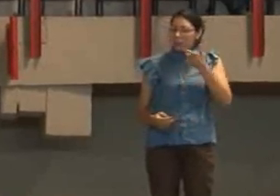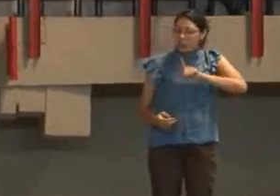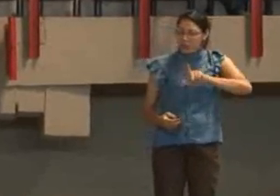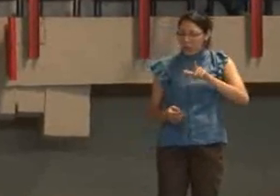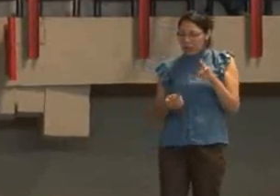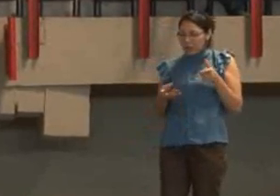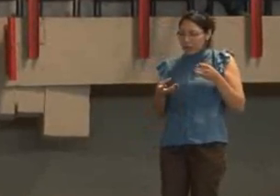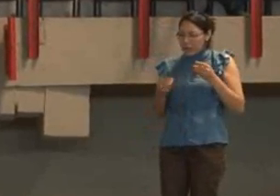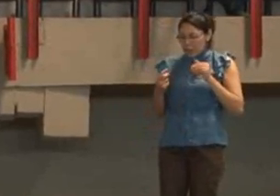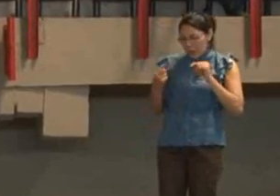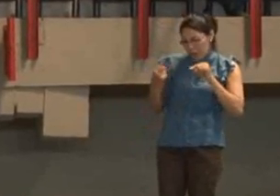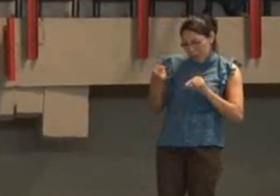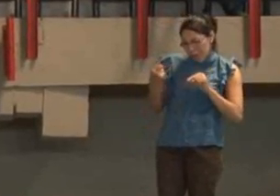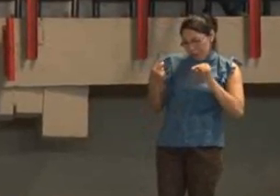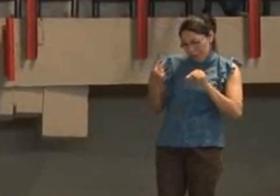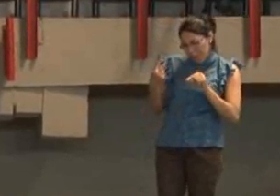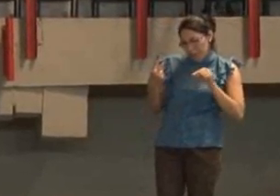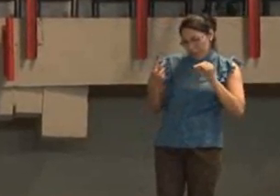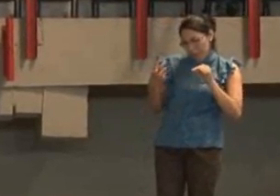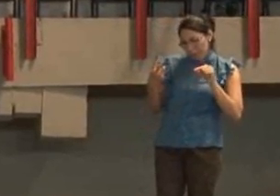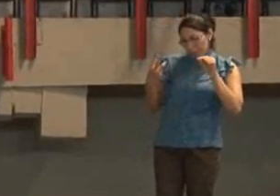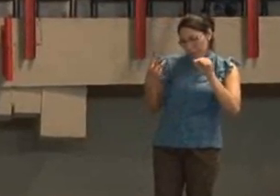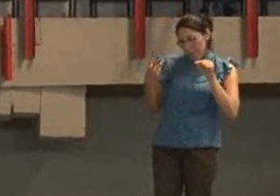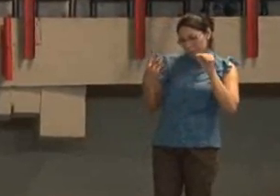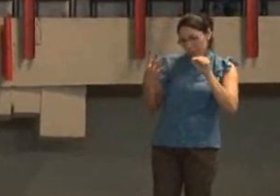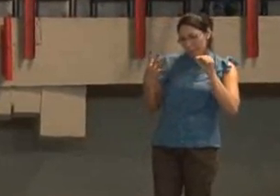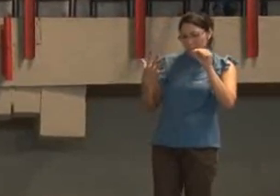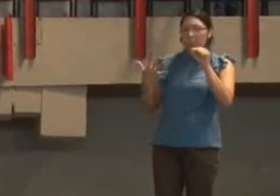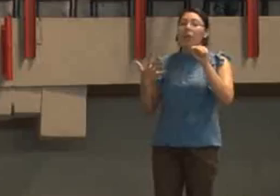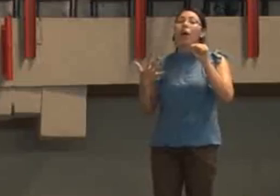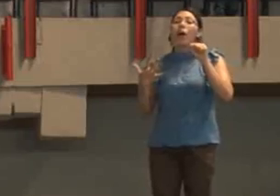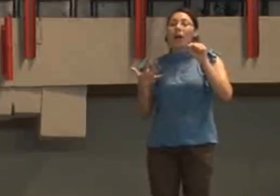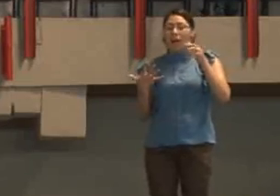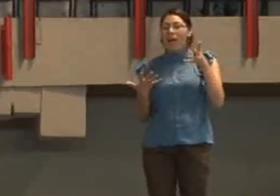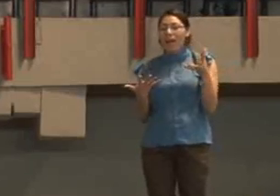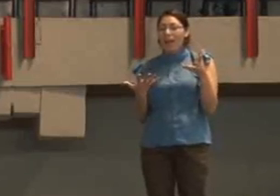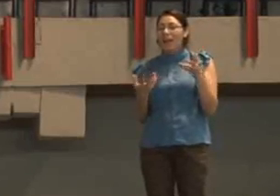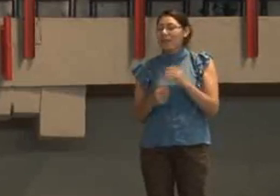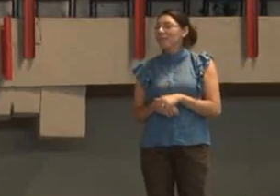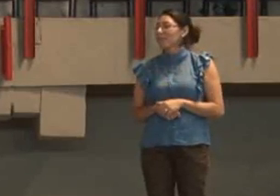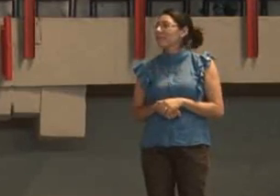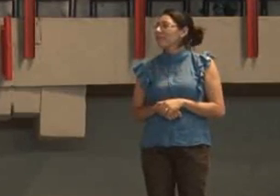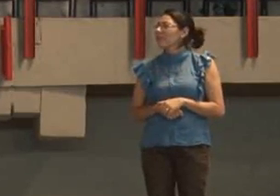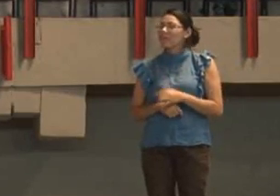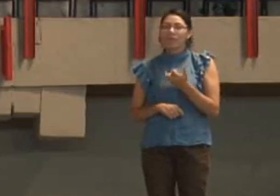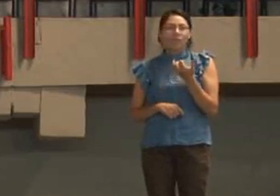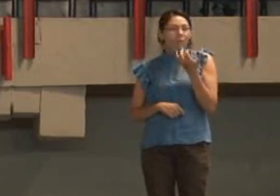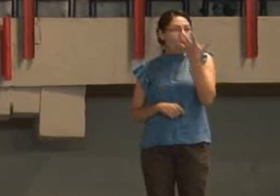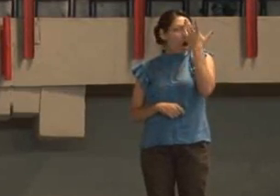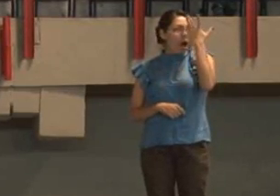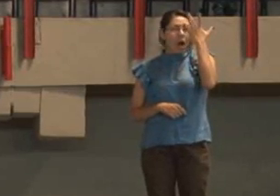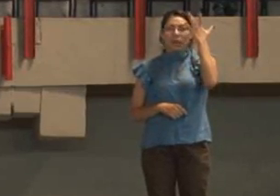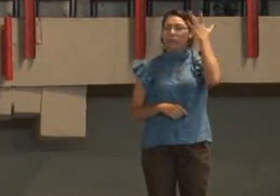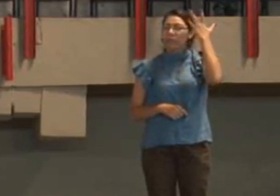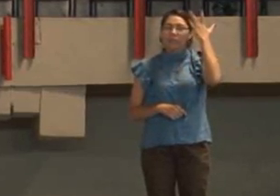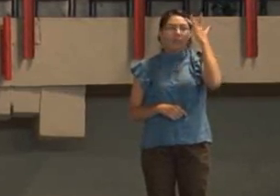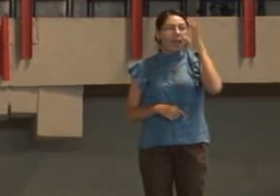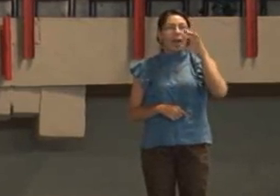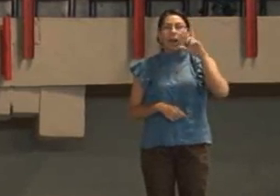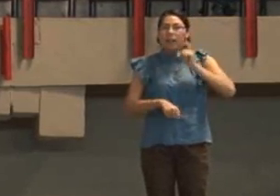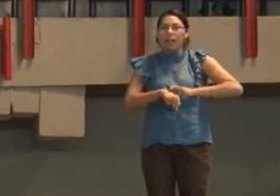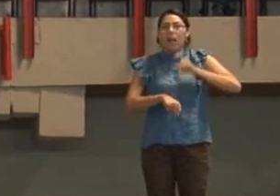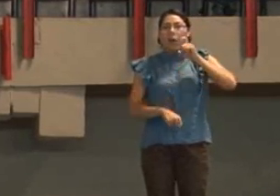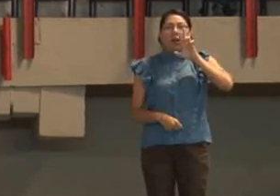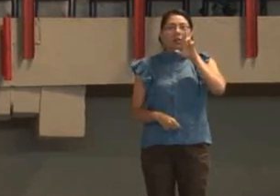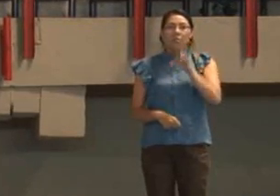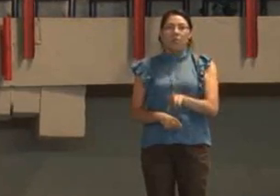passa elemento por elemento. Então, para saber quantos livros tem essa pilha, eu vou contar 1, 2, 3, 4, 5, 6, 7, 8,